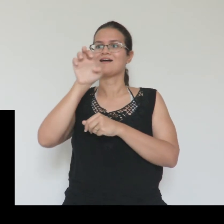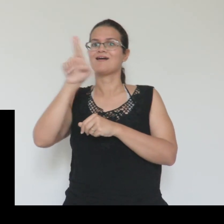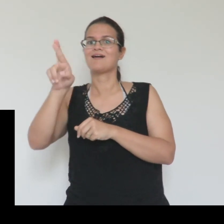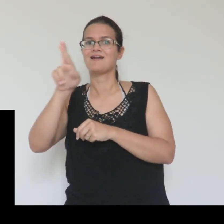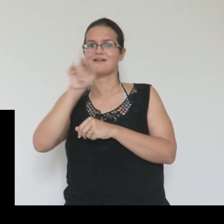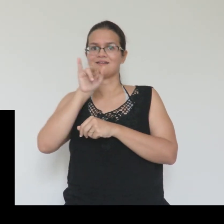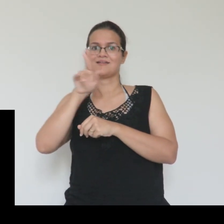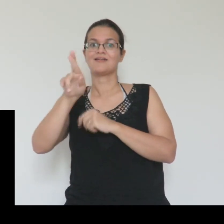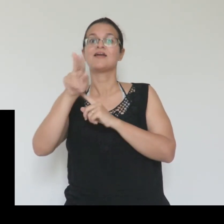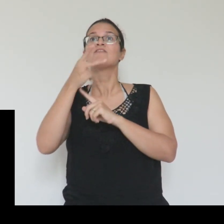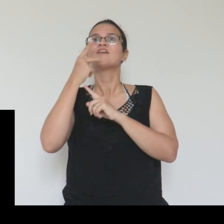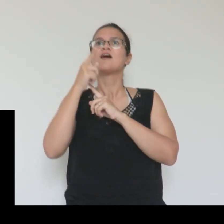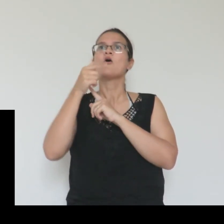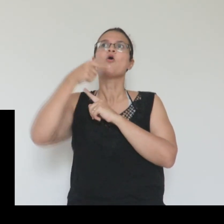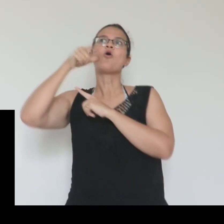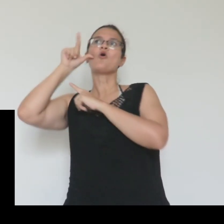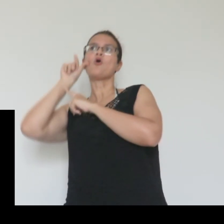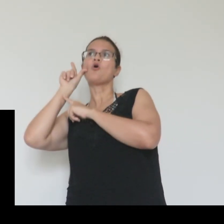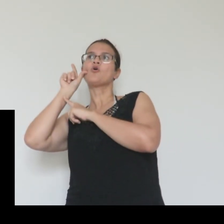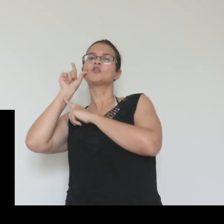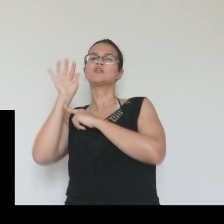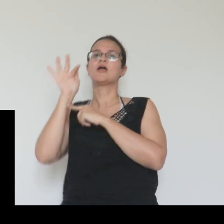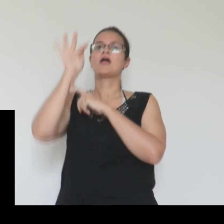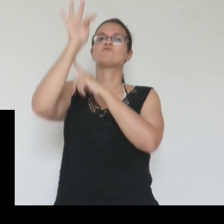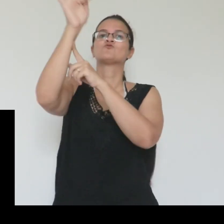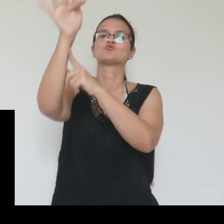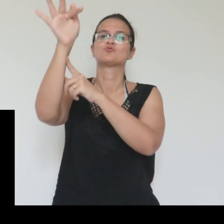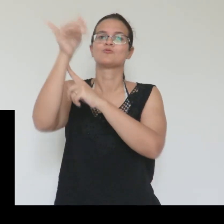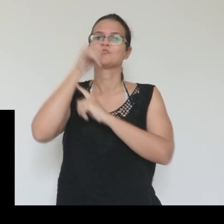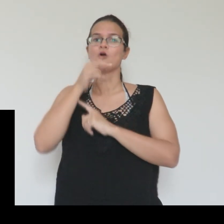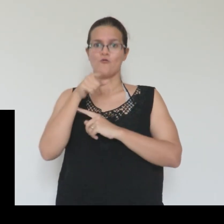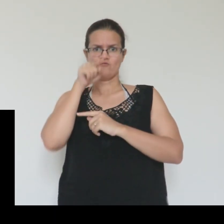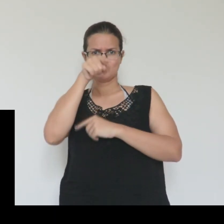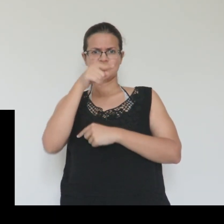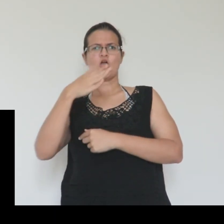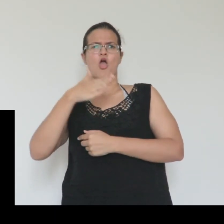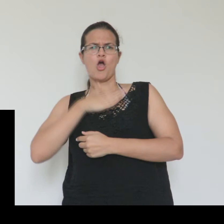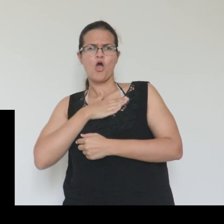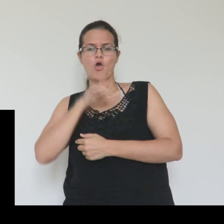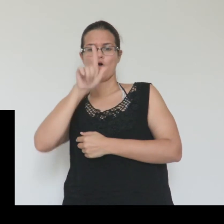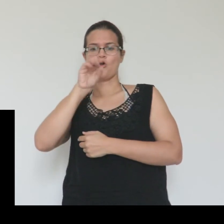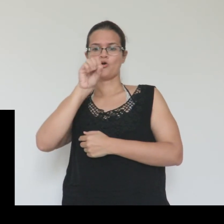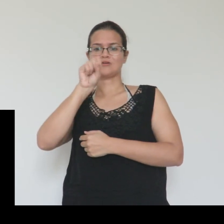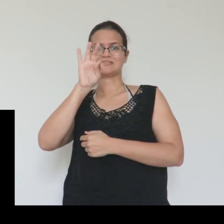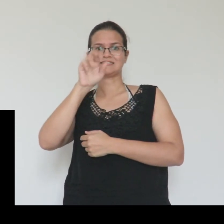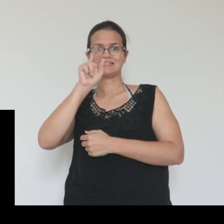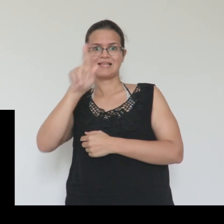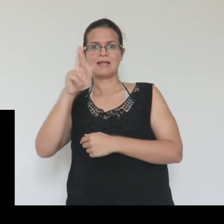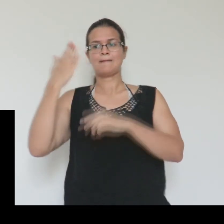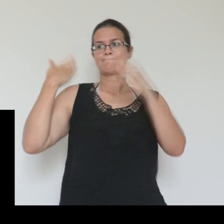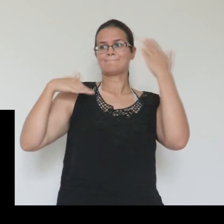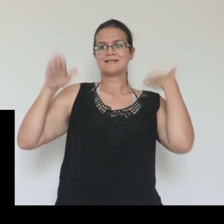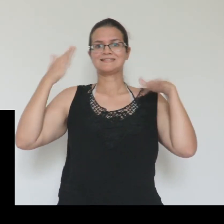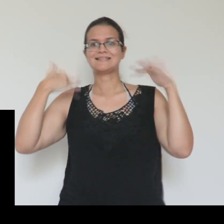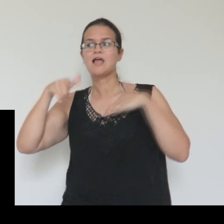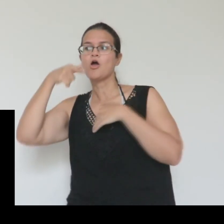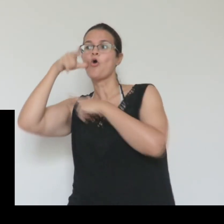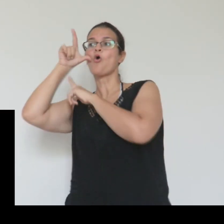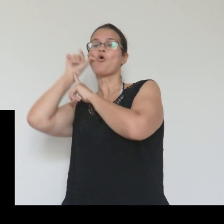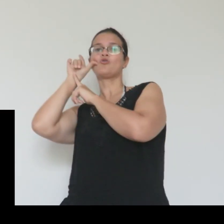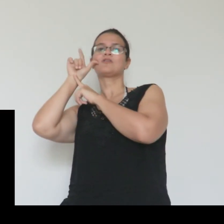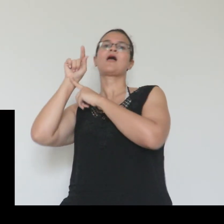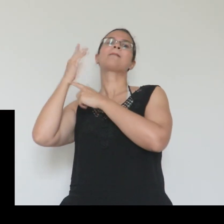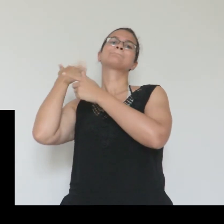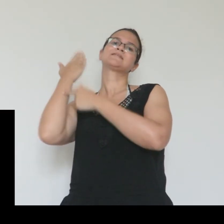surdo escreve. Por que ele escreve dessa forma? Porque é dessa forma que ele sinaliza. Então ele sinaliza você,